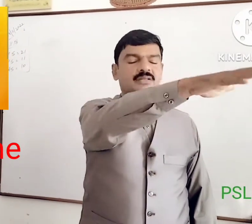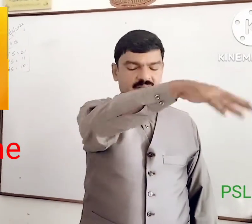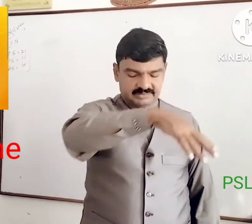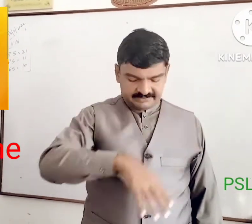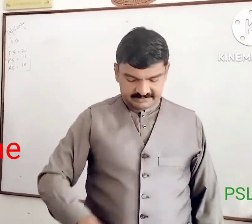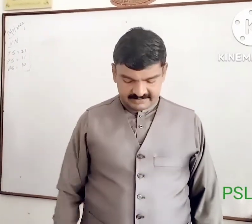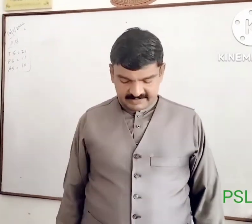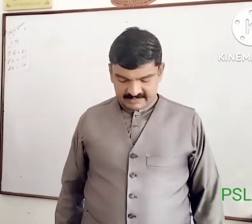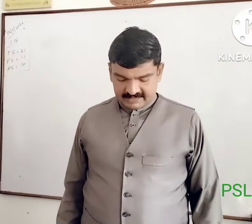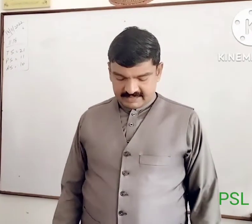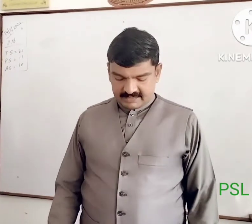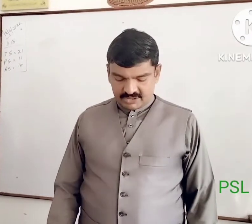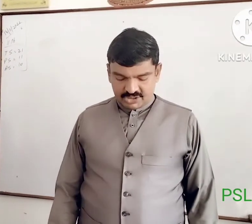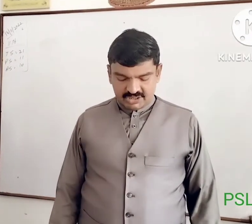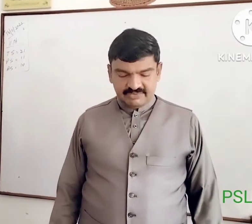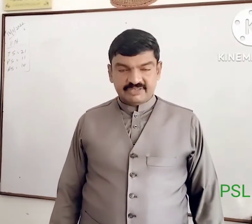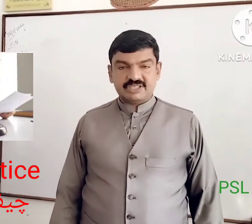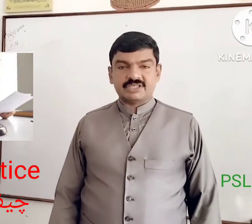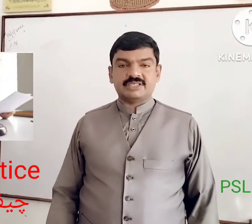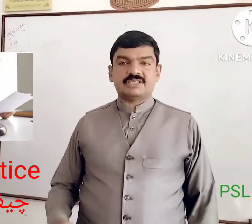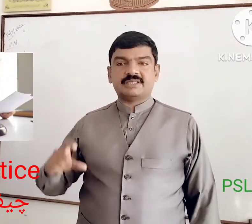अर्थ। चीफ जस्टिस,